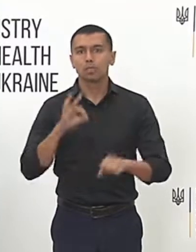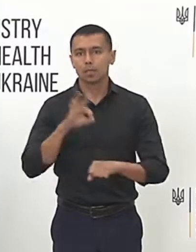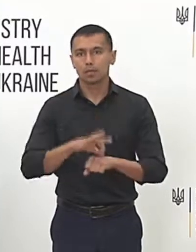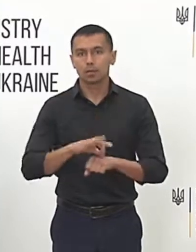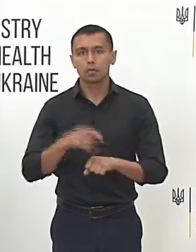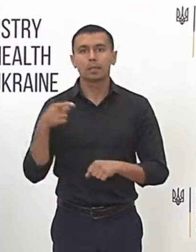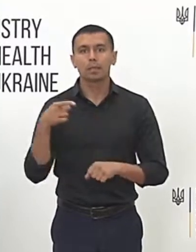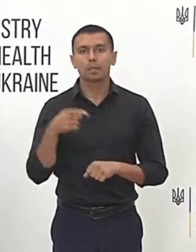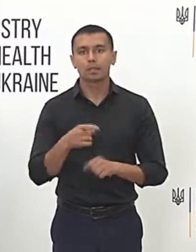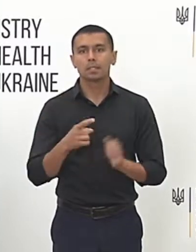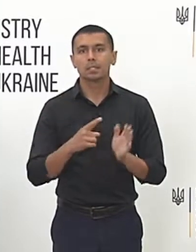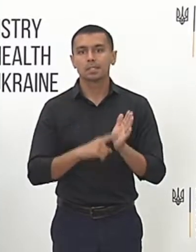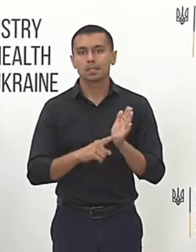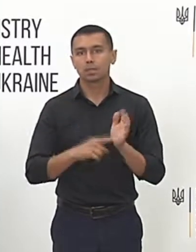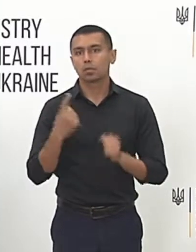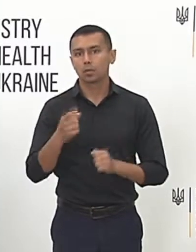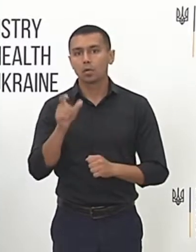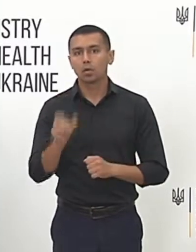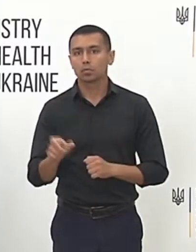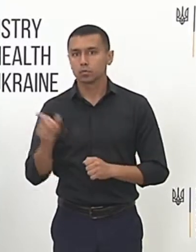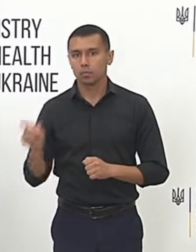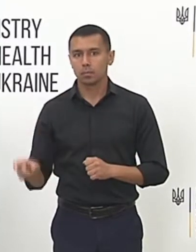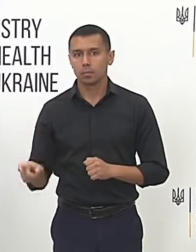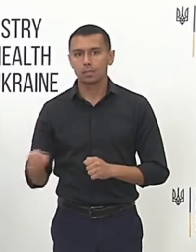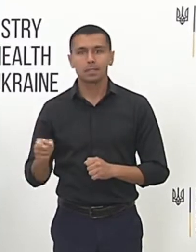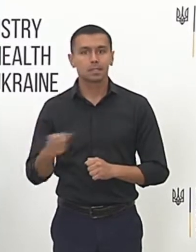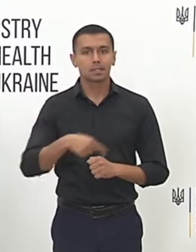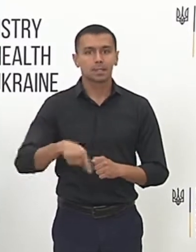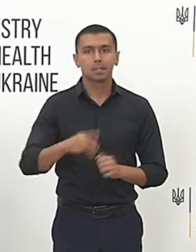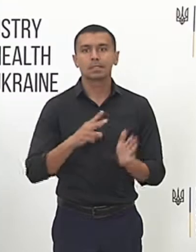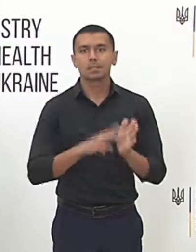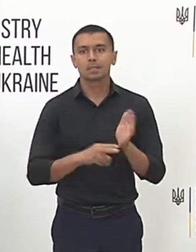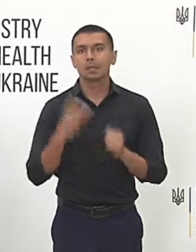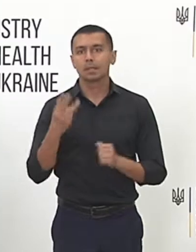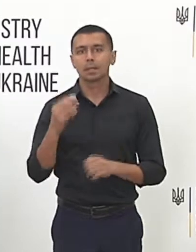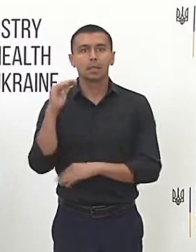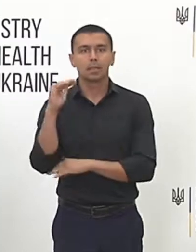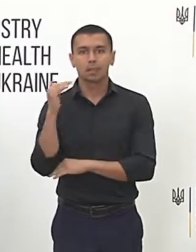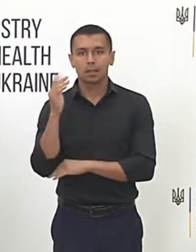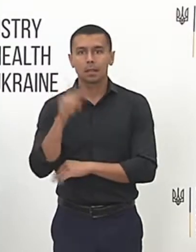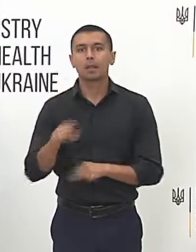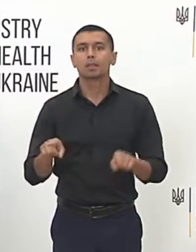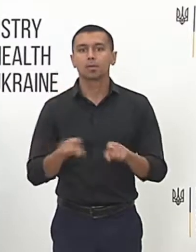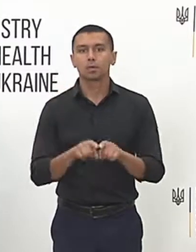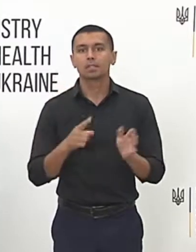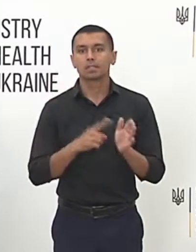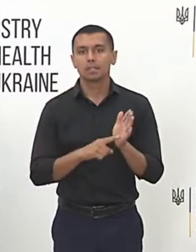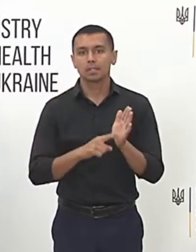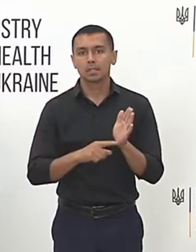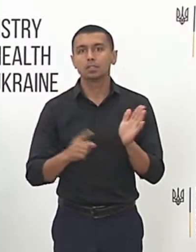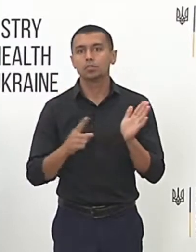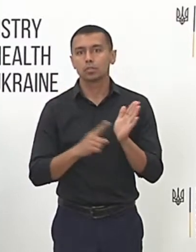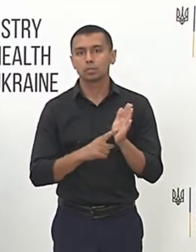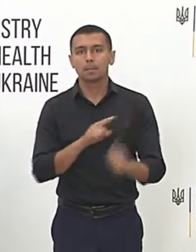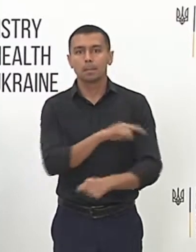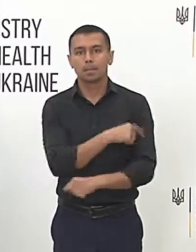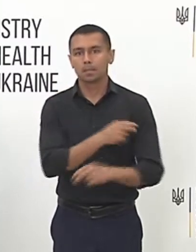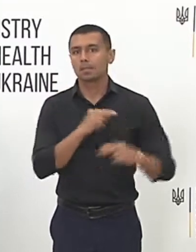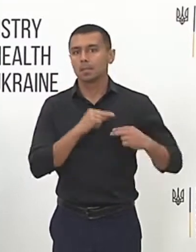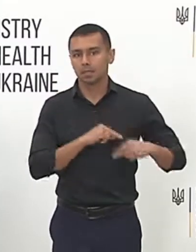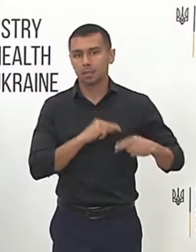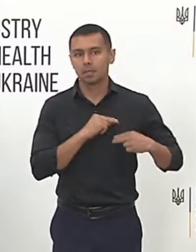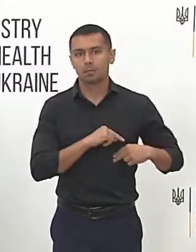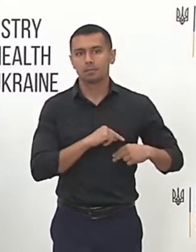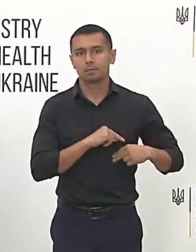захворіло 1061 особа. З них 73 дитини, а також 66 медичних